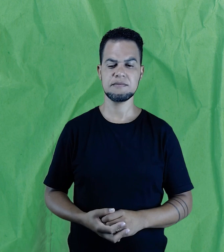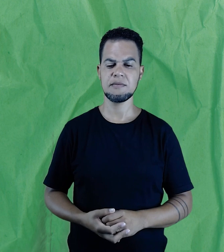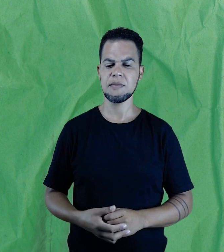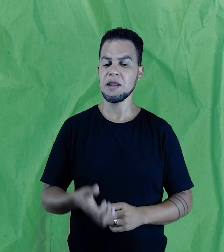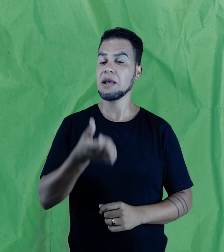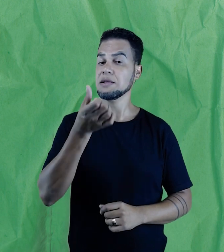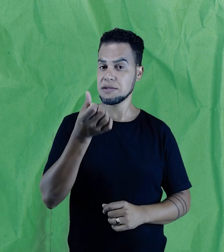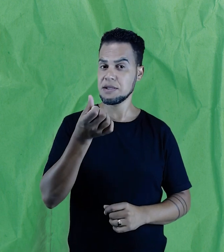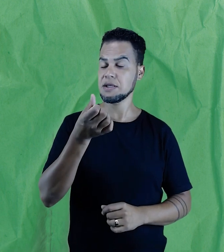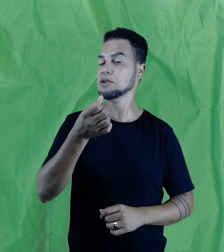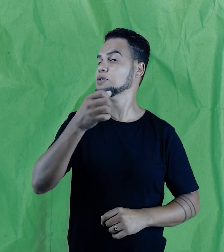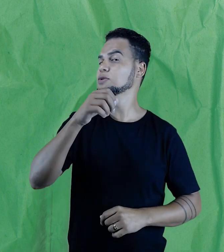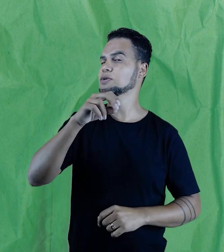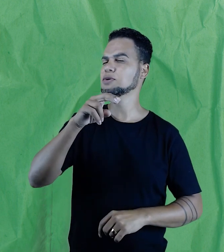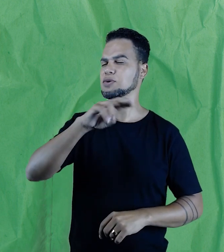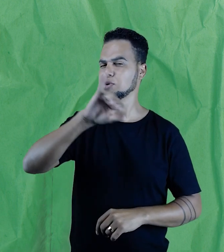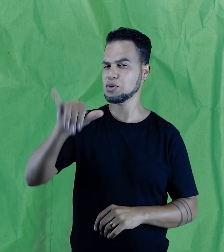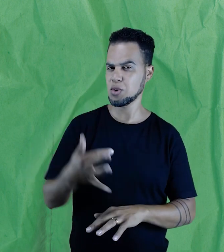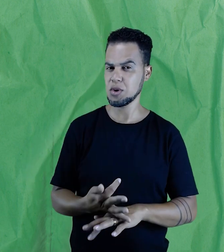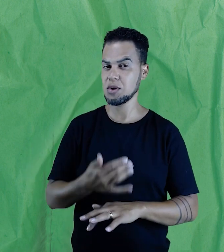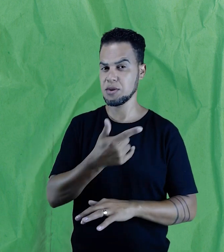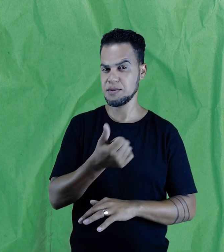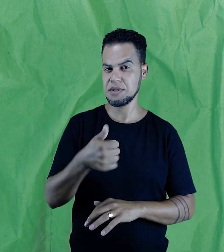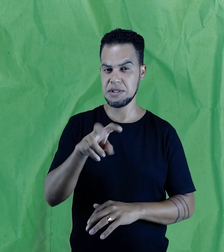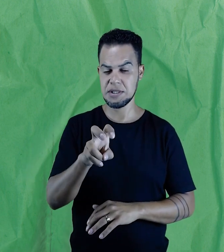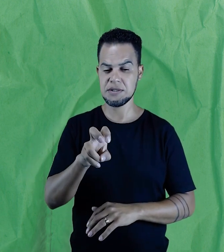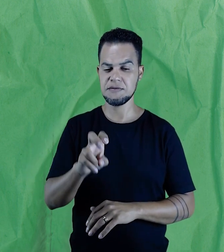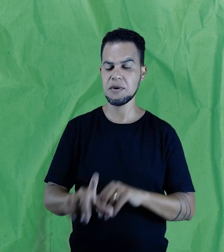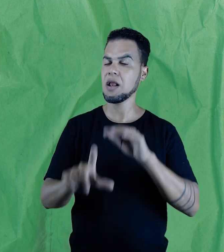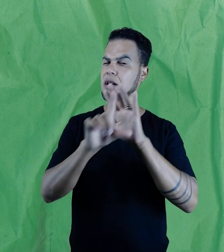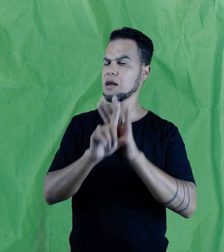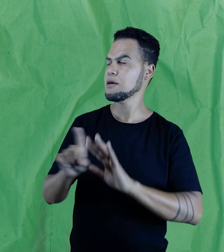Em 6 de julho de 2015, foi instituída a Lei